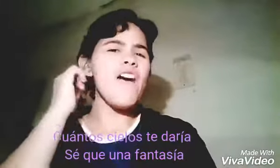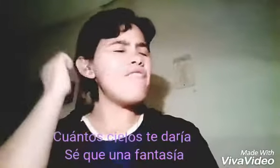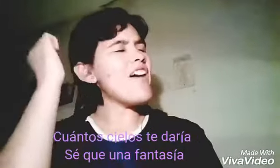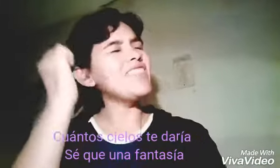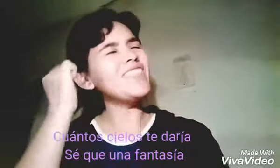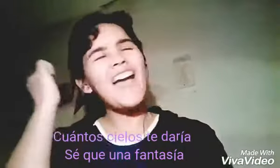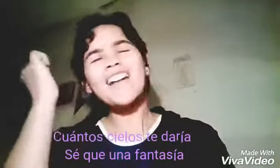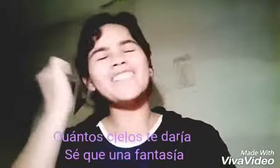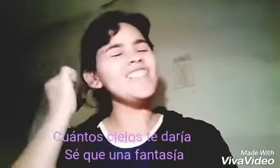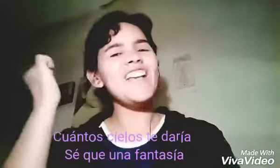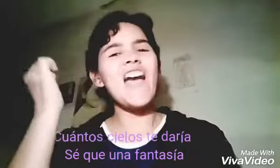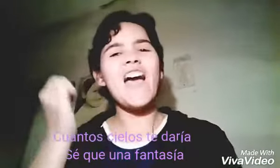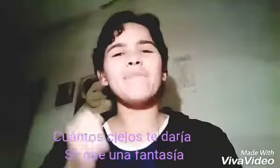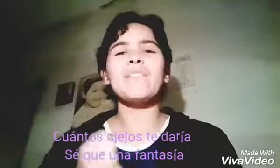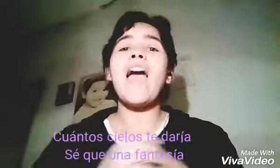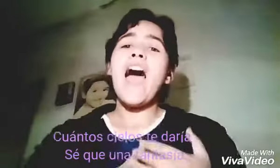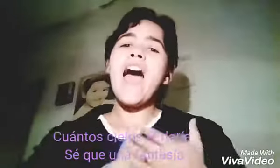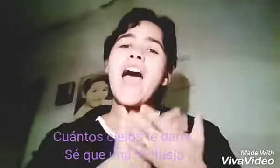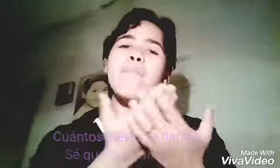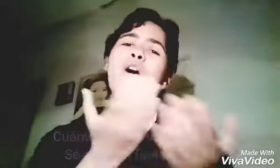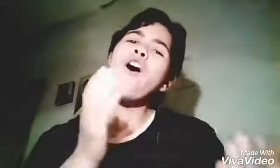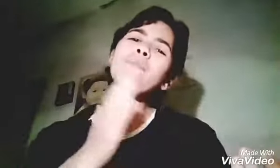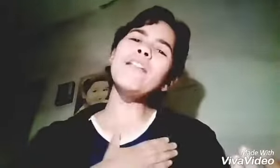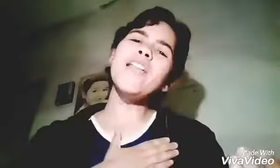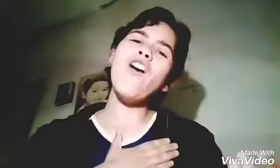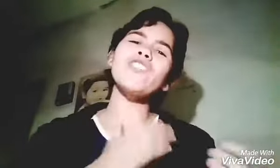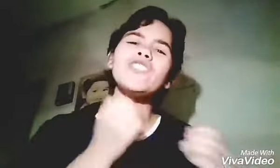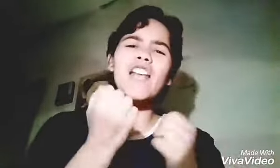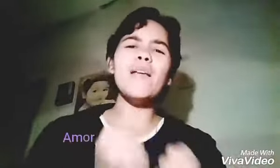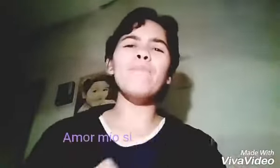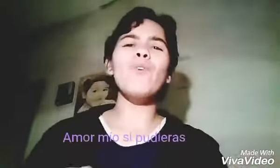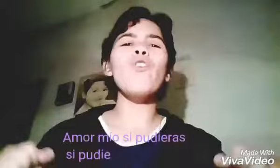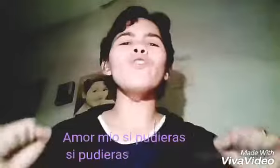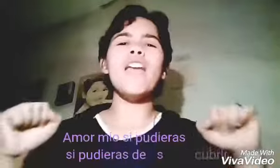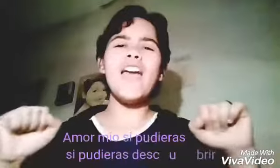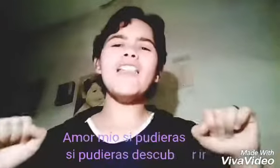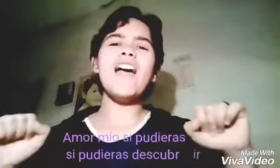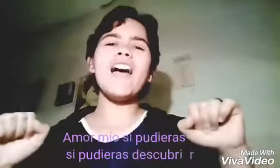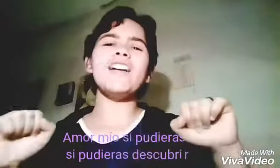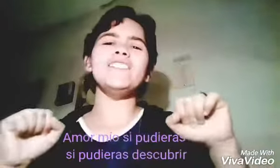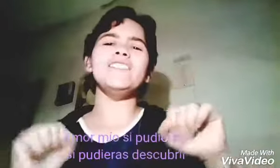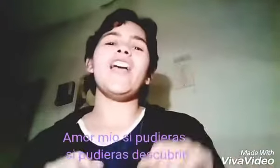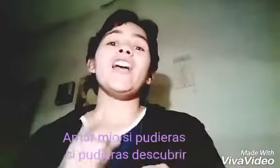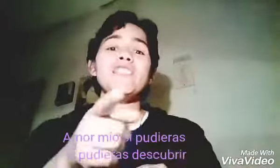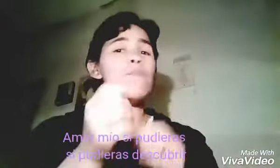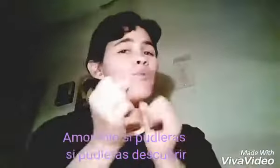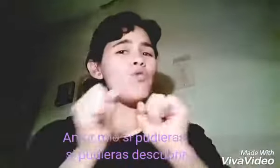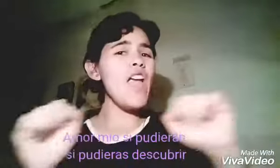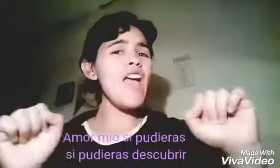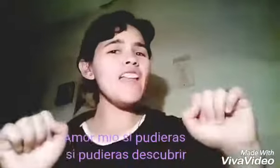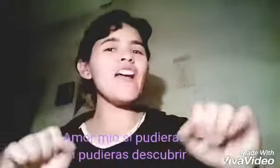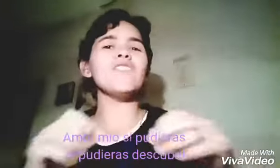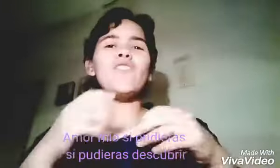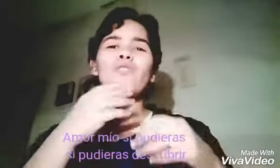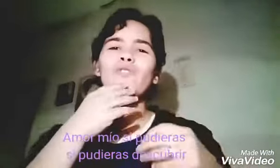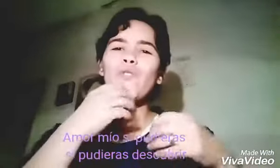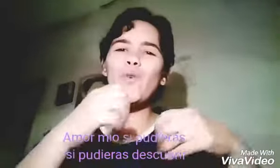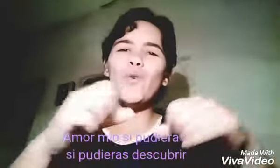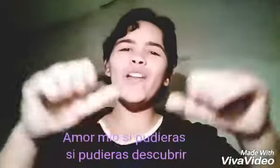Sé que es una fantasía Amor mío, si pudieras Si pudieras